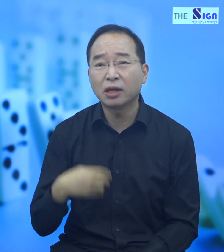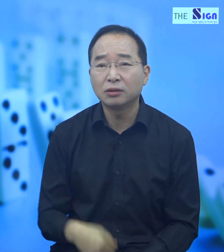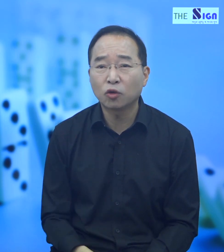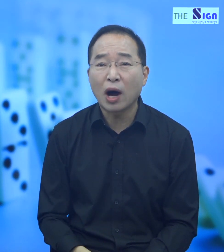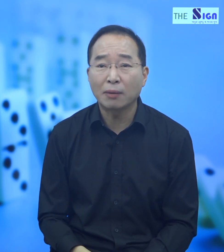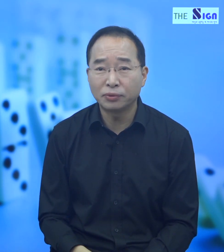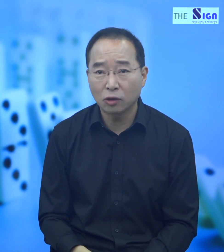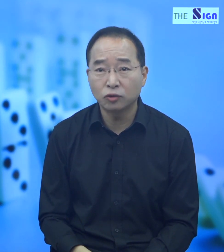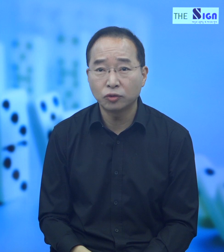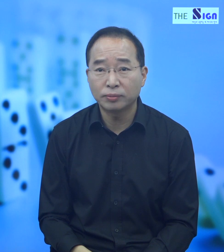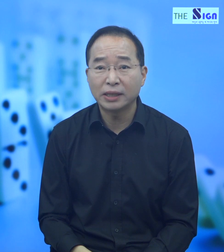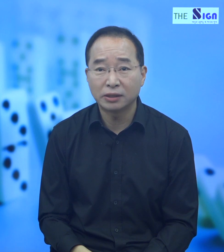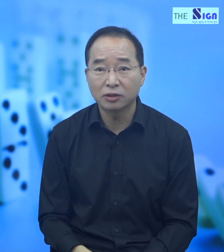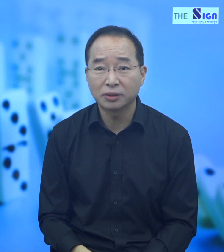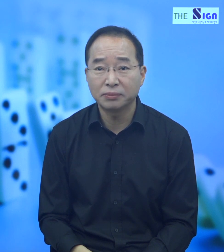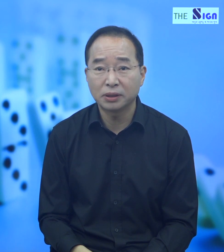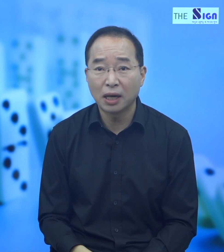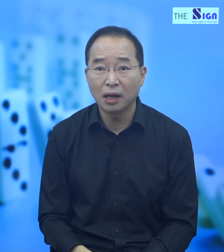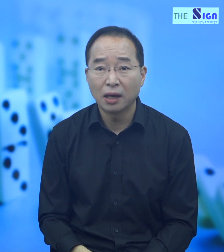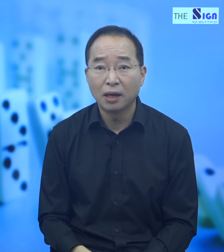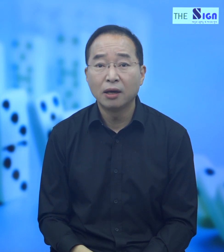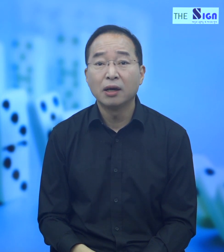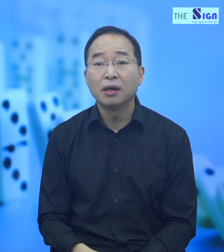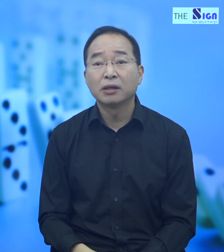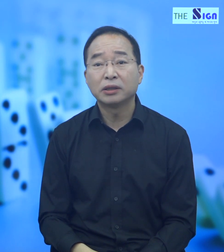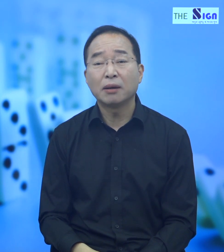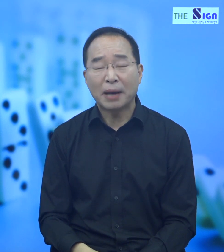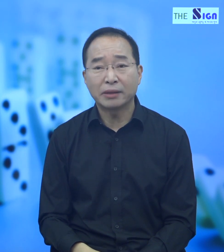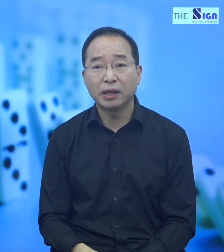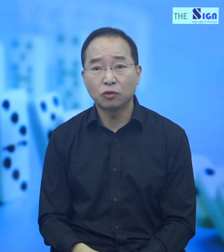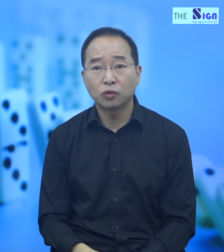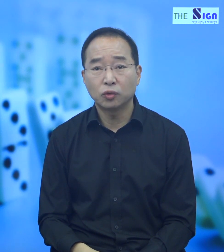이제 과부라고 많이 썼습니다. 그 다음에 반대로